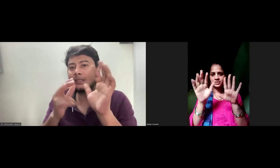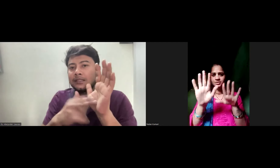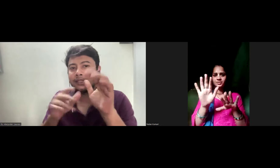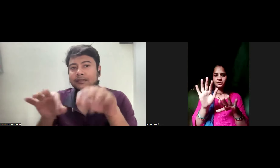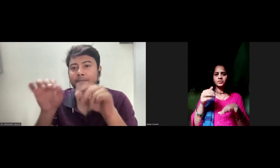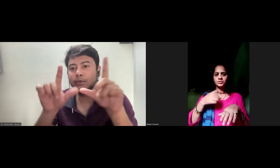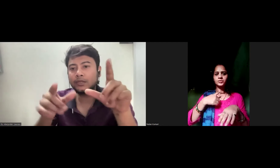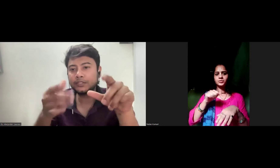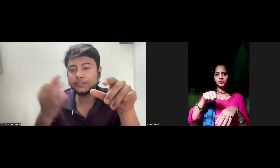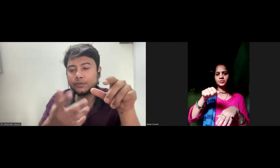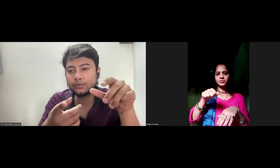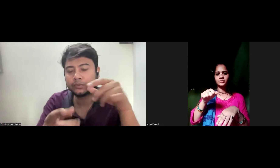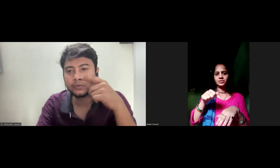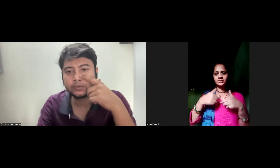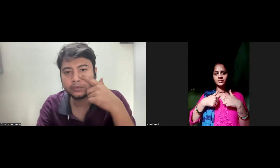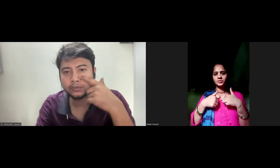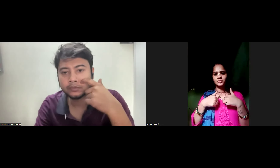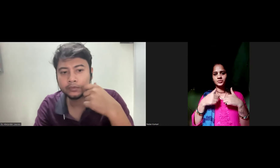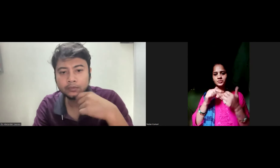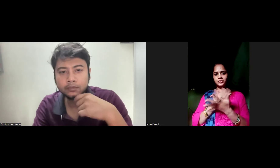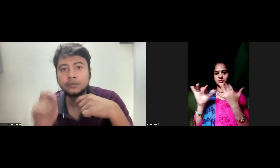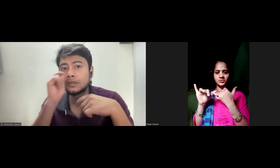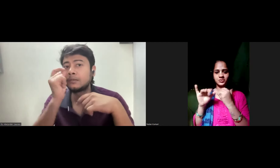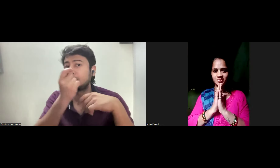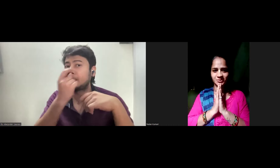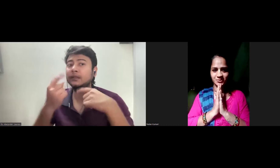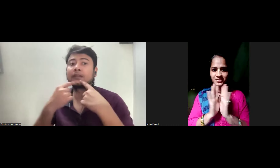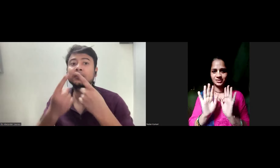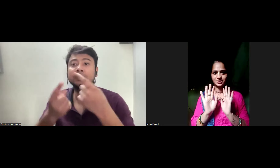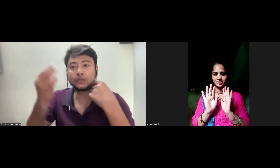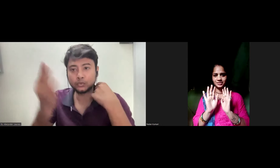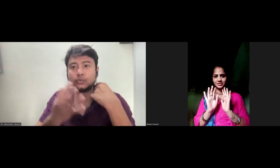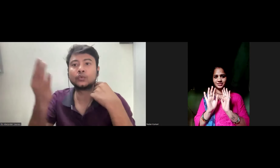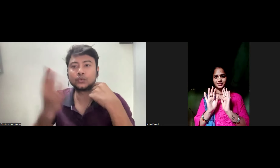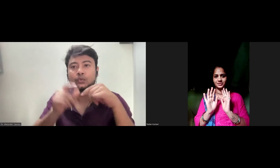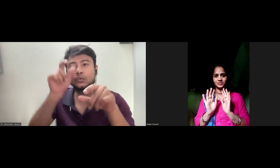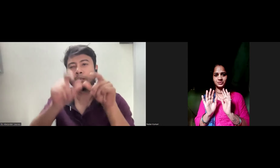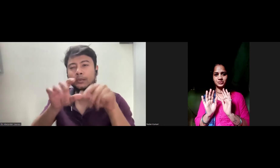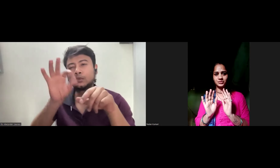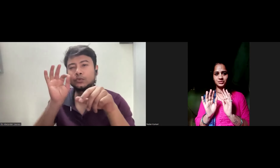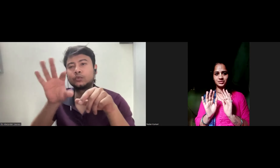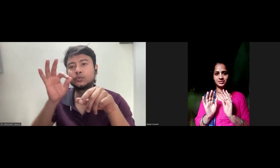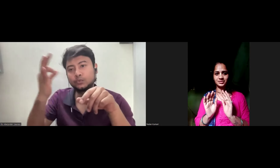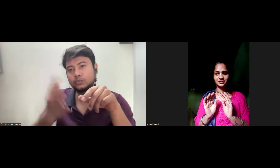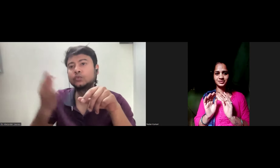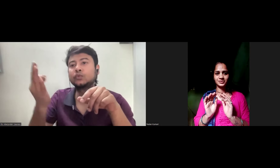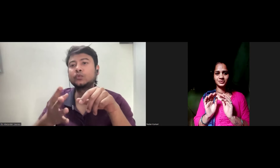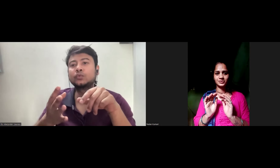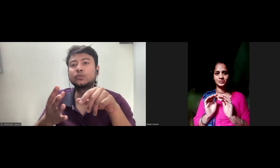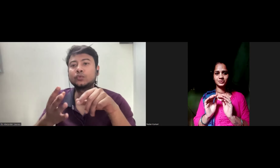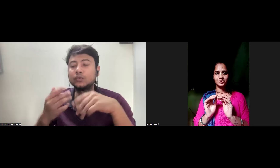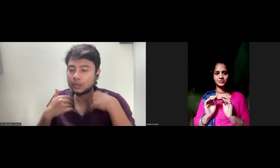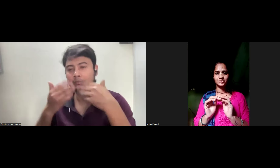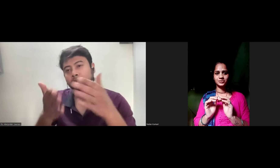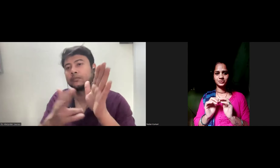नूतन माता जी, दैट्स व्हाई आई पुट हर, शी इज हाँ न्यू। हाँ ओके ओके आई जस्ट गो टू स्पीकर व्यू अगेन. हाँ नूतन इज देयर यस.